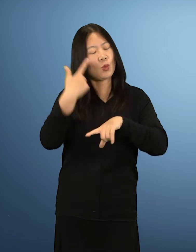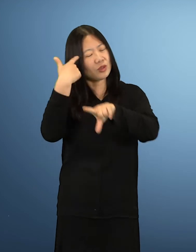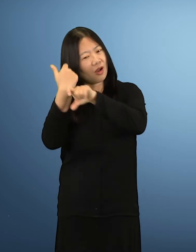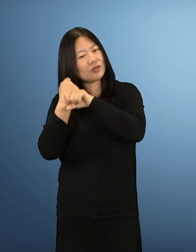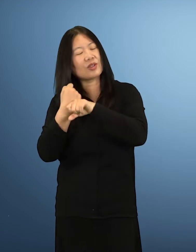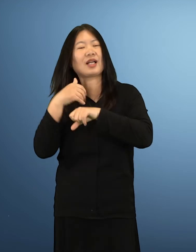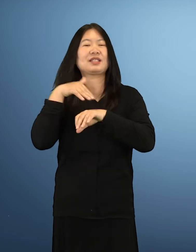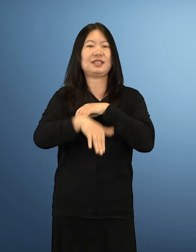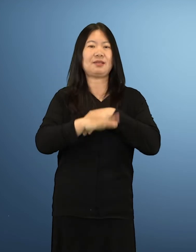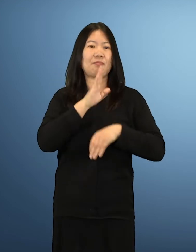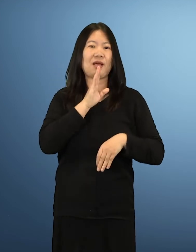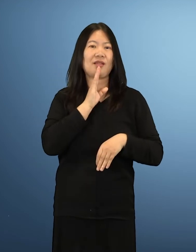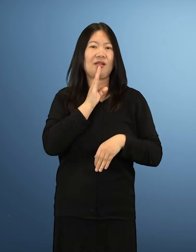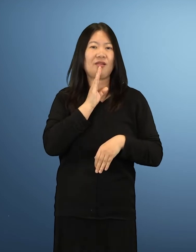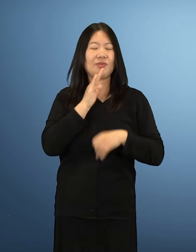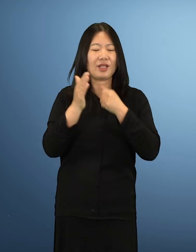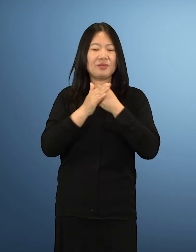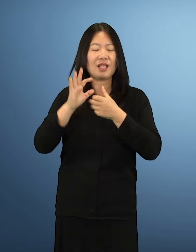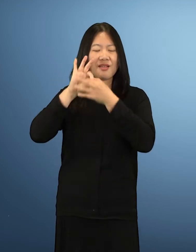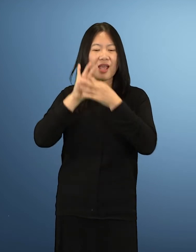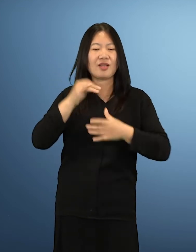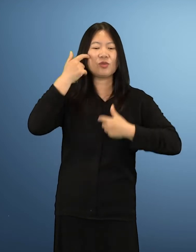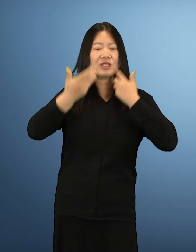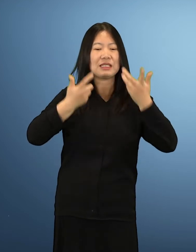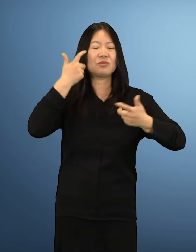끊임없는 질문이에요.